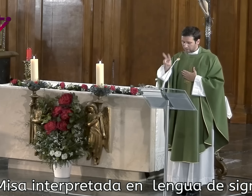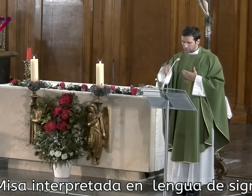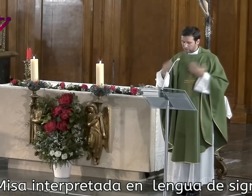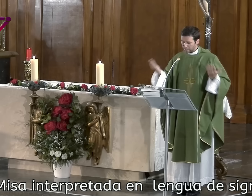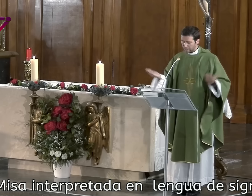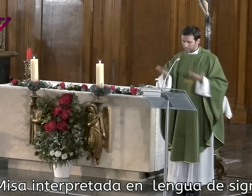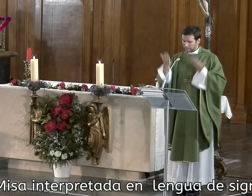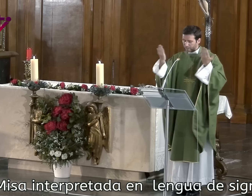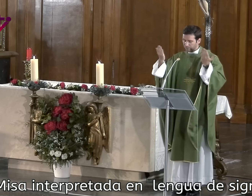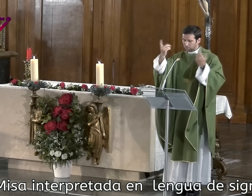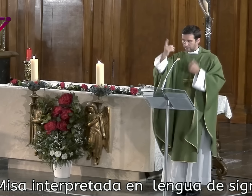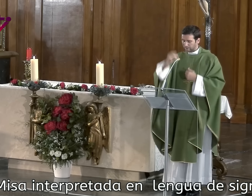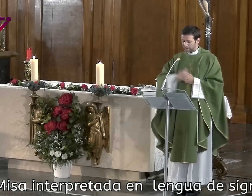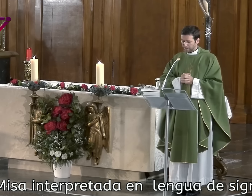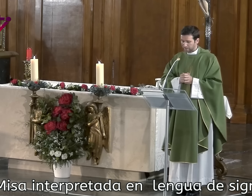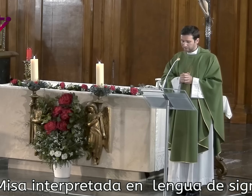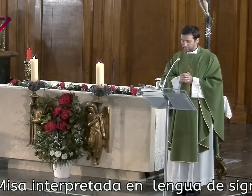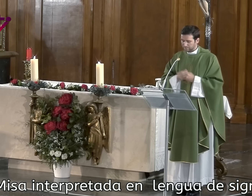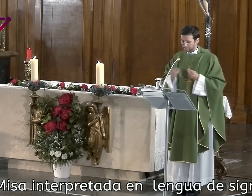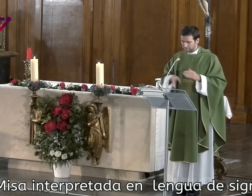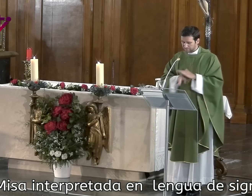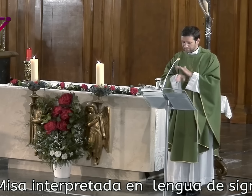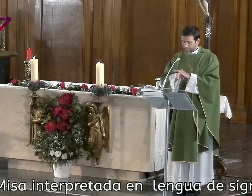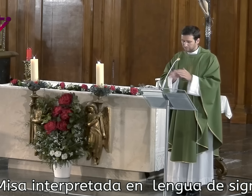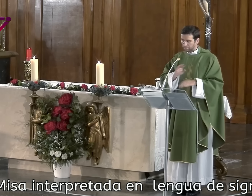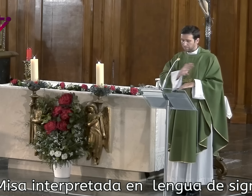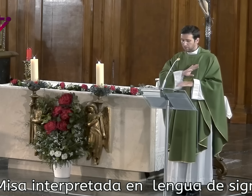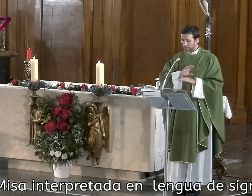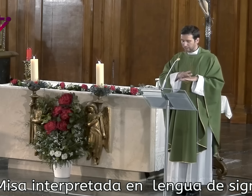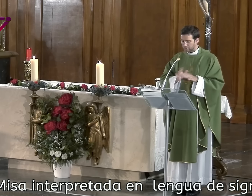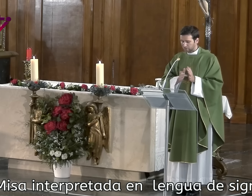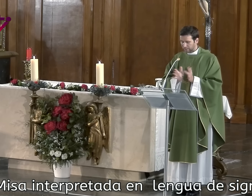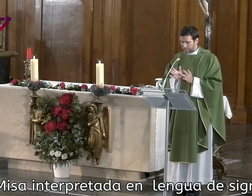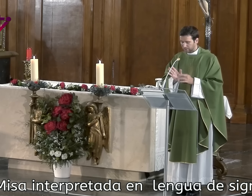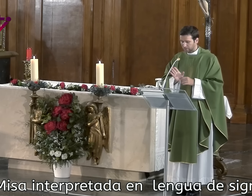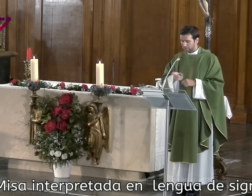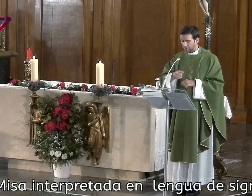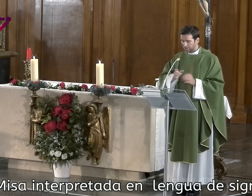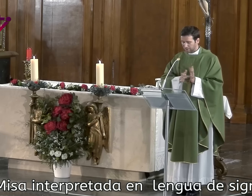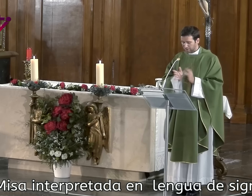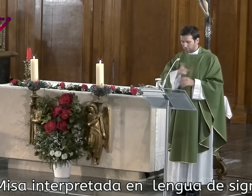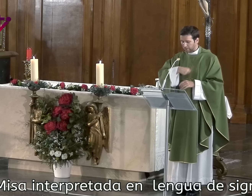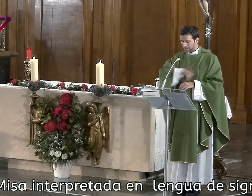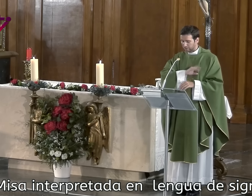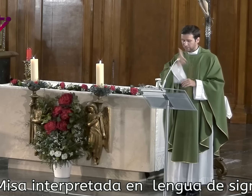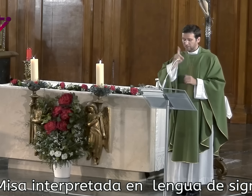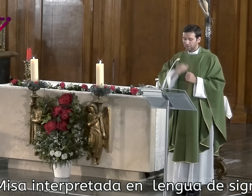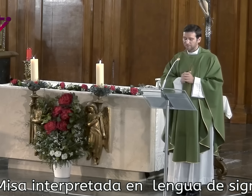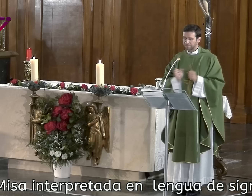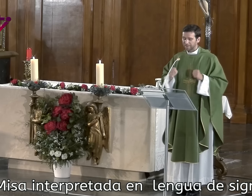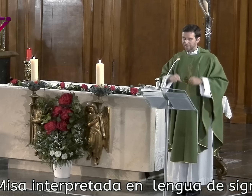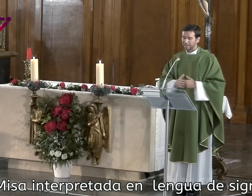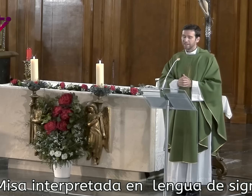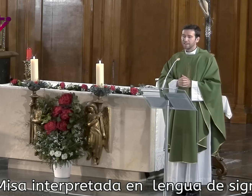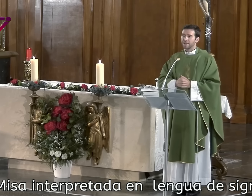nunca en tu alabanza. Por Jesucristo, nuestro Señor.